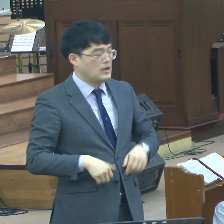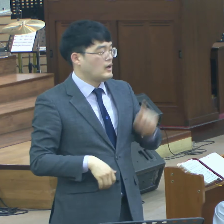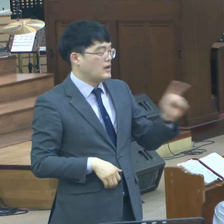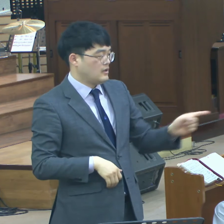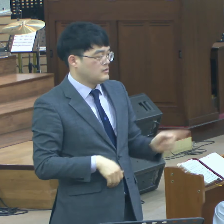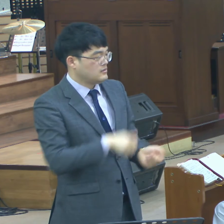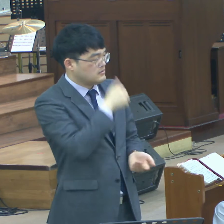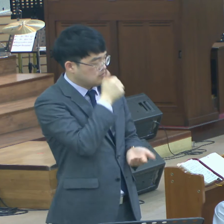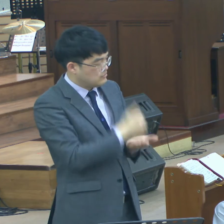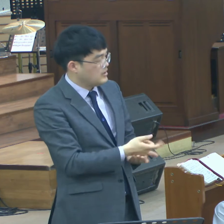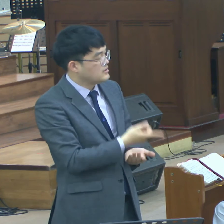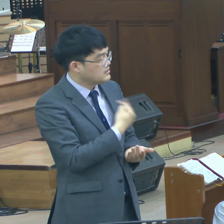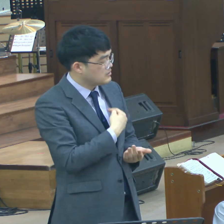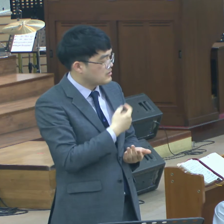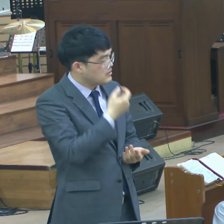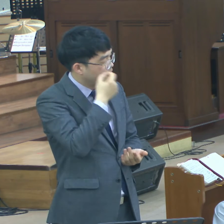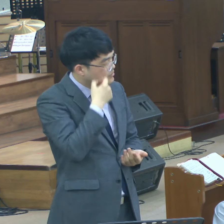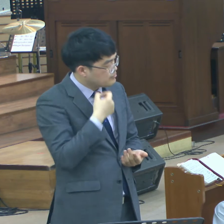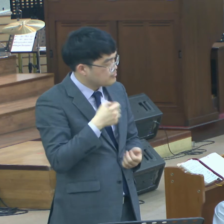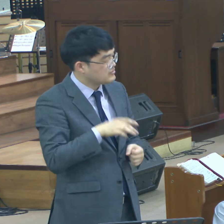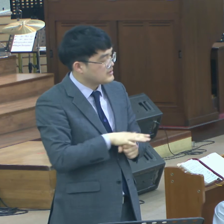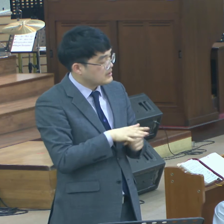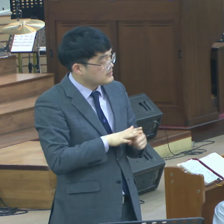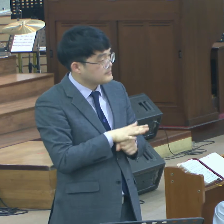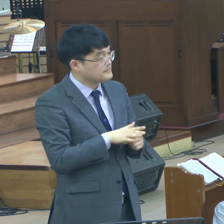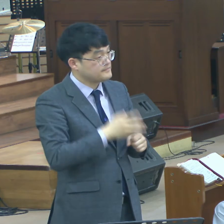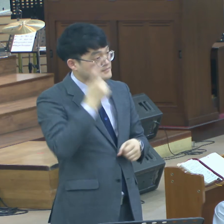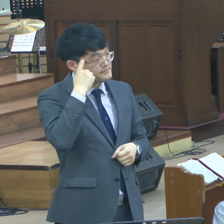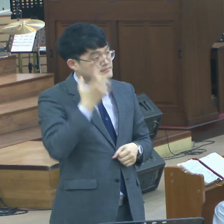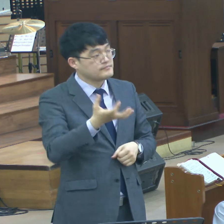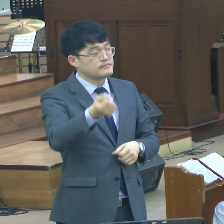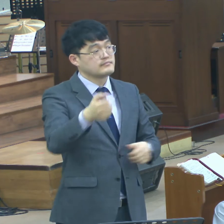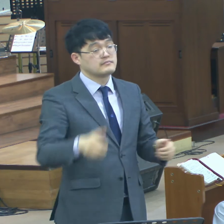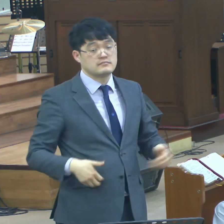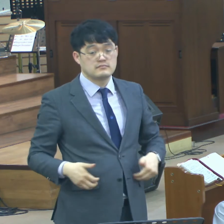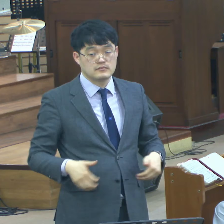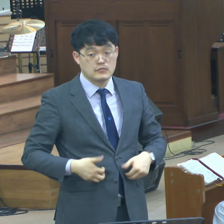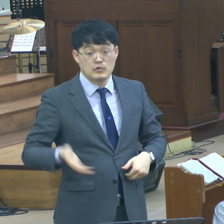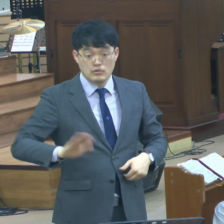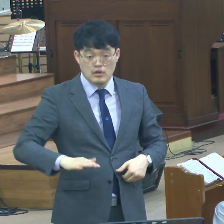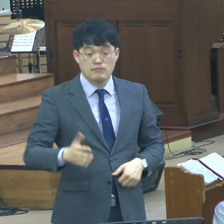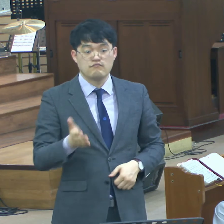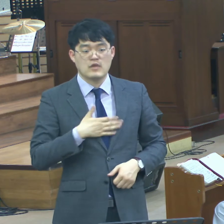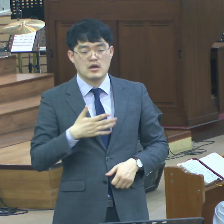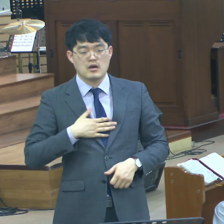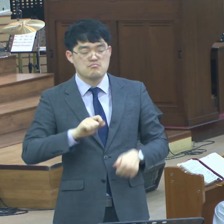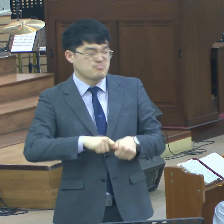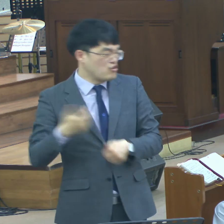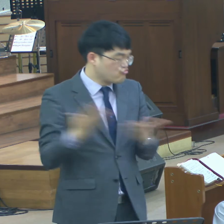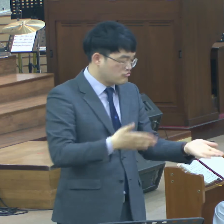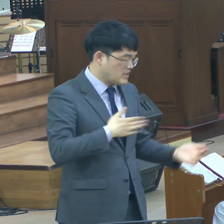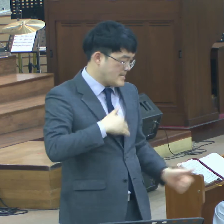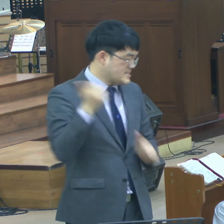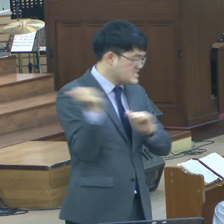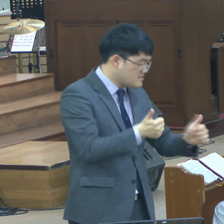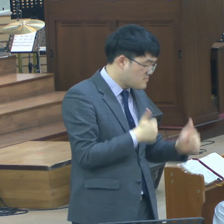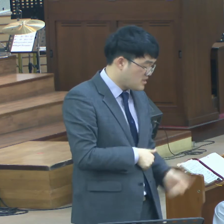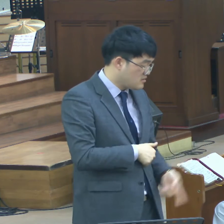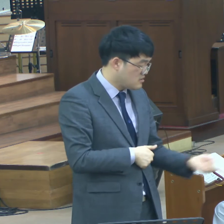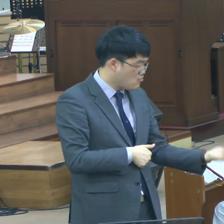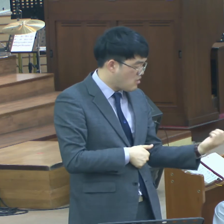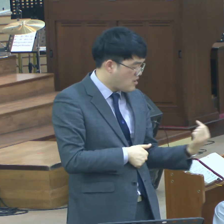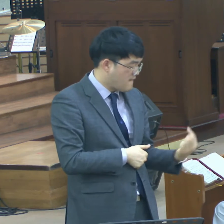짓까? 불쌍하다. 그런데 내가 심판자가 돼서 죽일 사람 살릴 사람